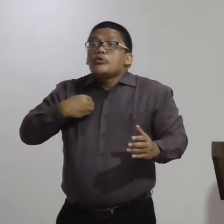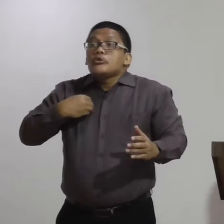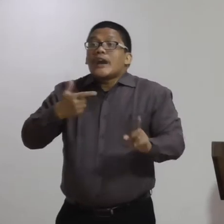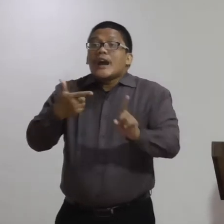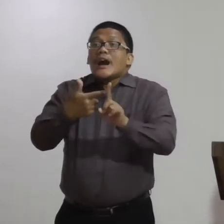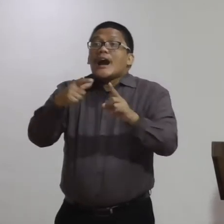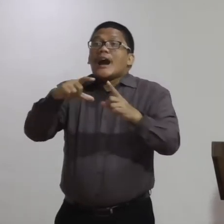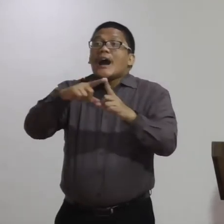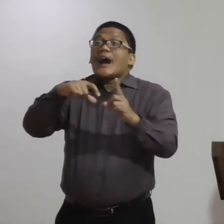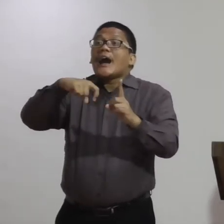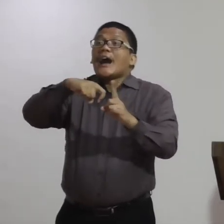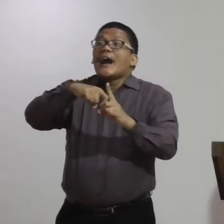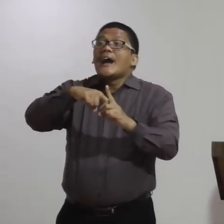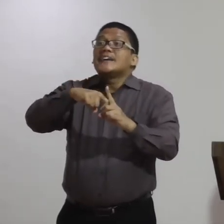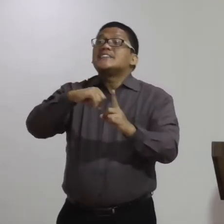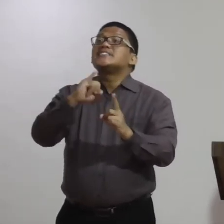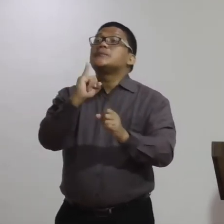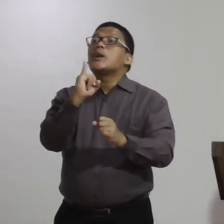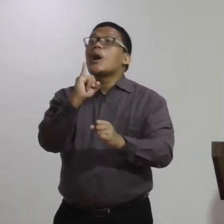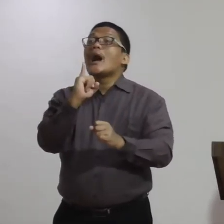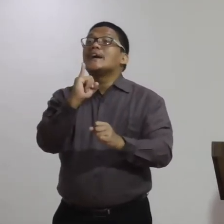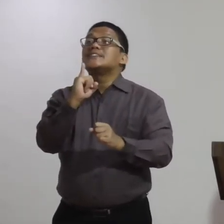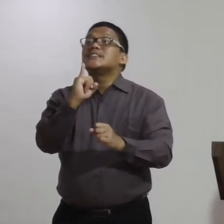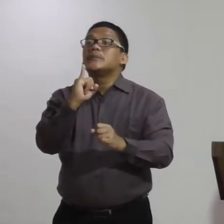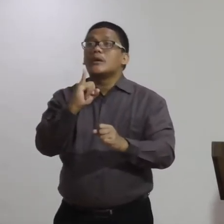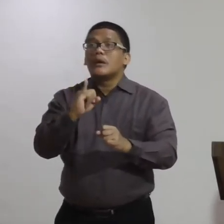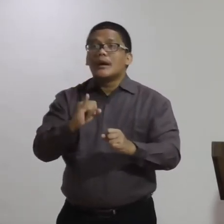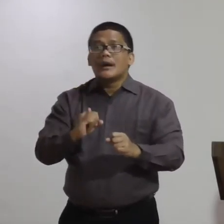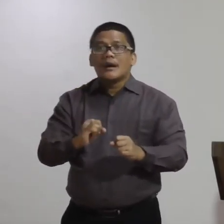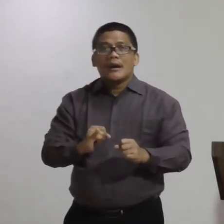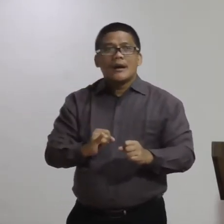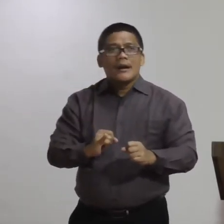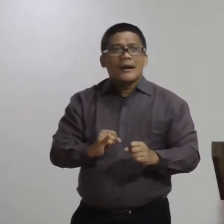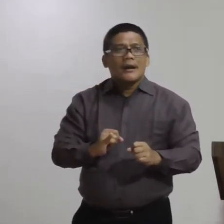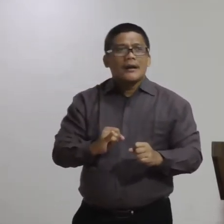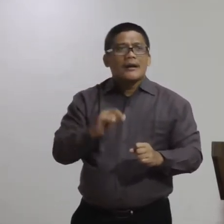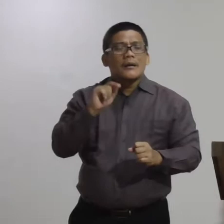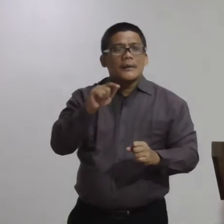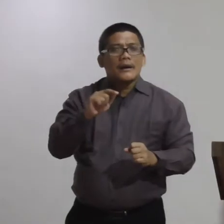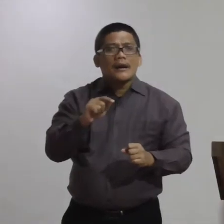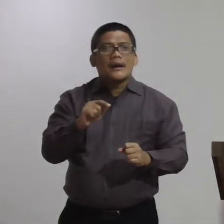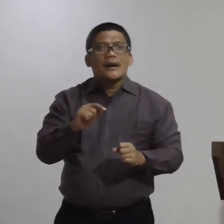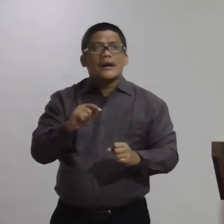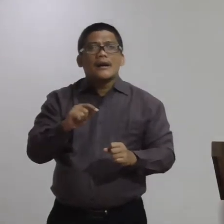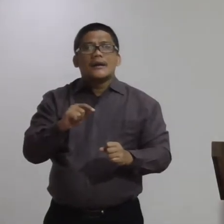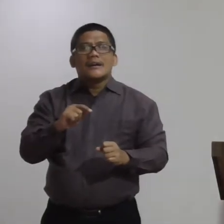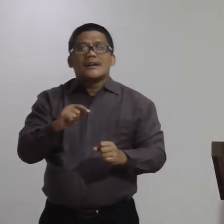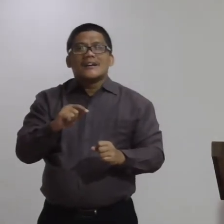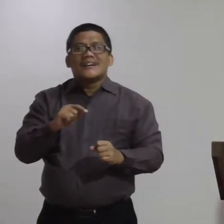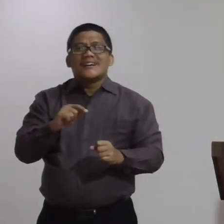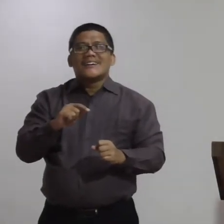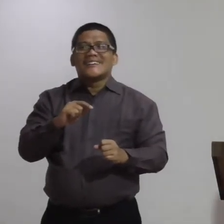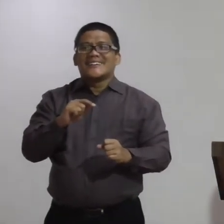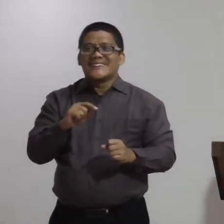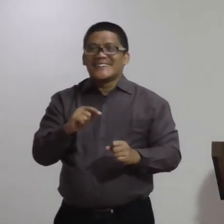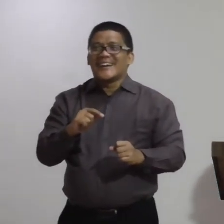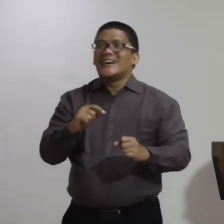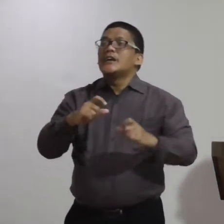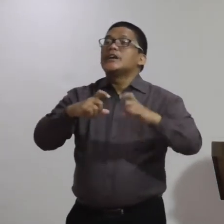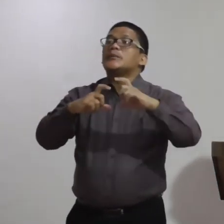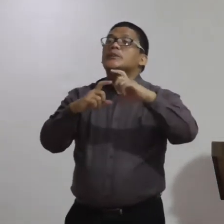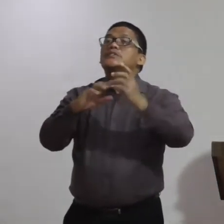yang besar. Tetapi jika dibanding keistimewaan kita sebagai warga kerajaan Allah, maka jauh lebih istimewa lagi dari status